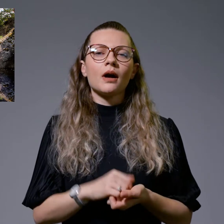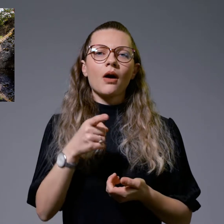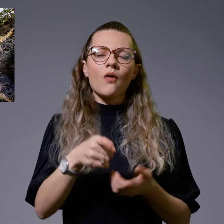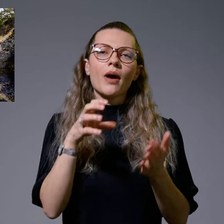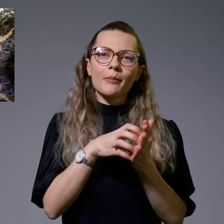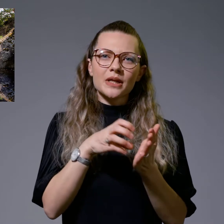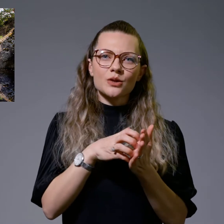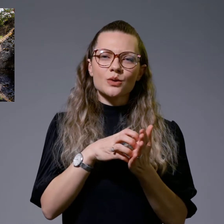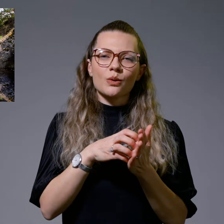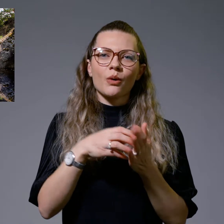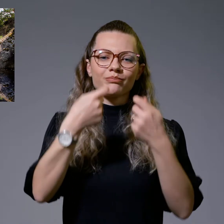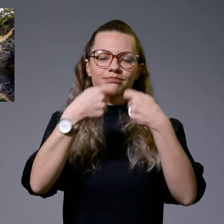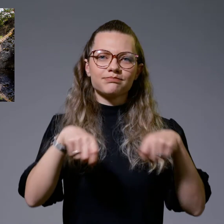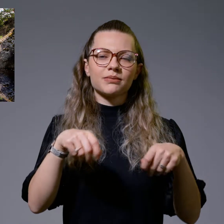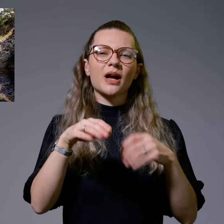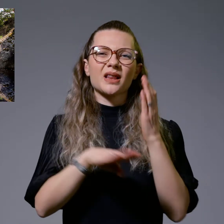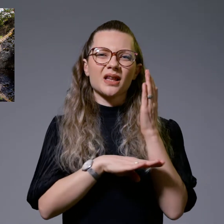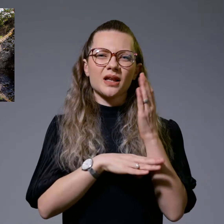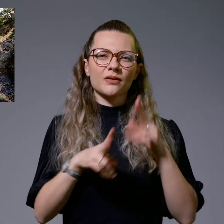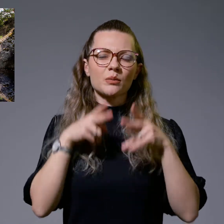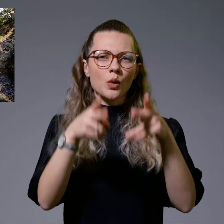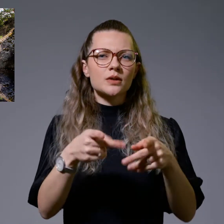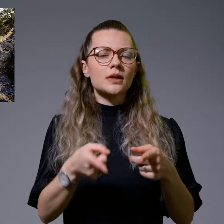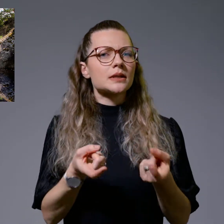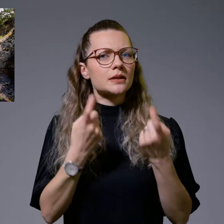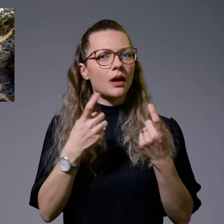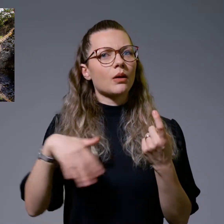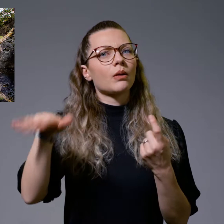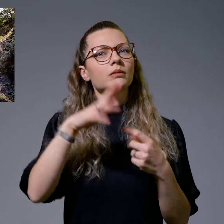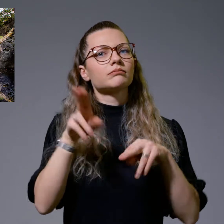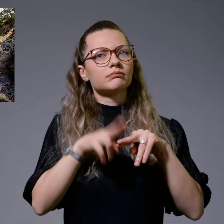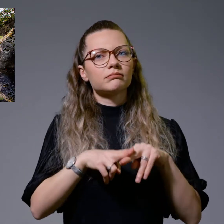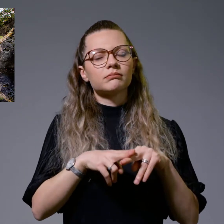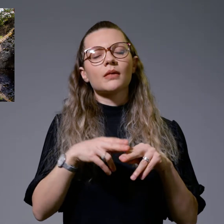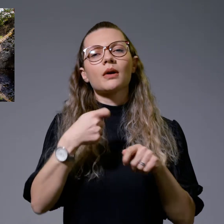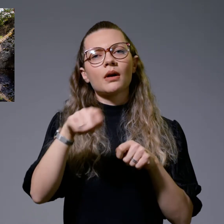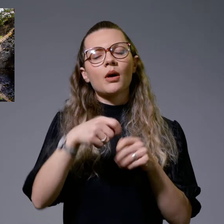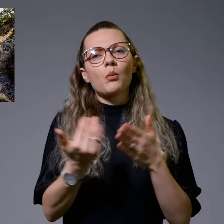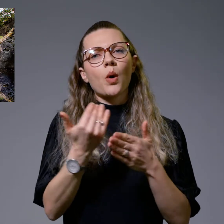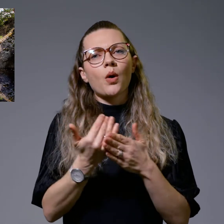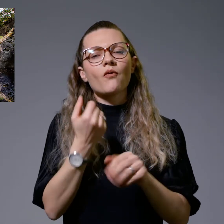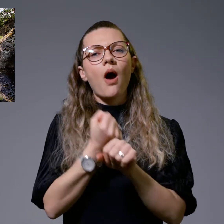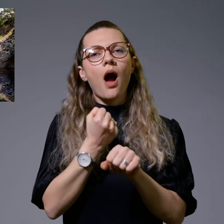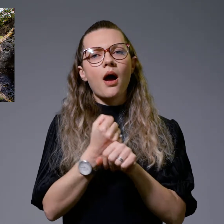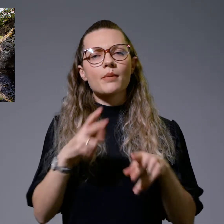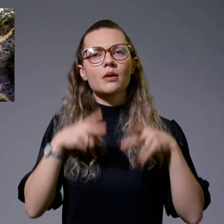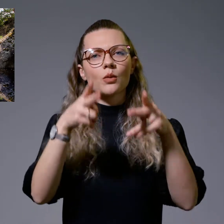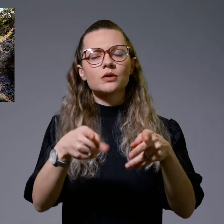на срушениот дрвен мост, селото решило да изгради камен мост за да се обезбеди